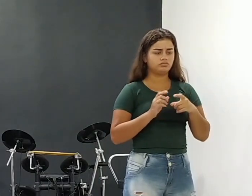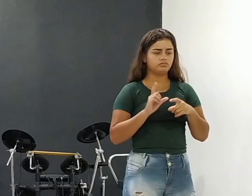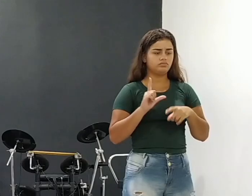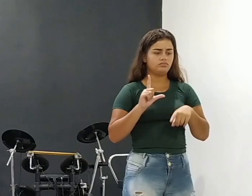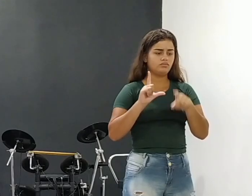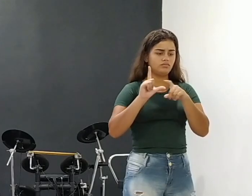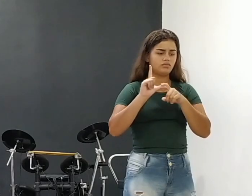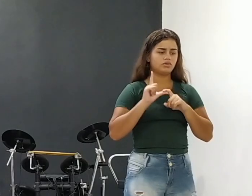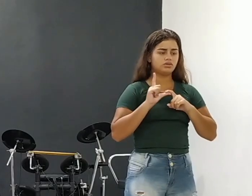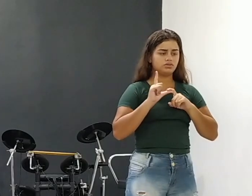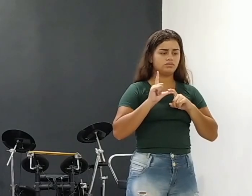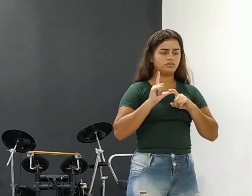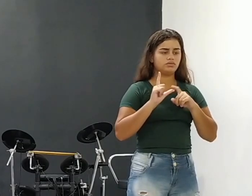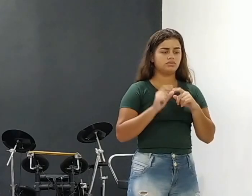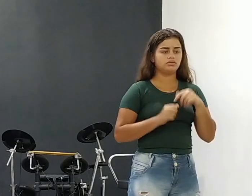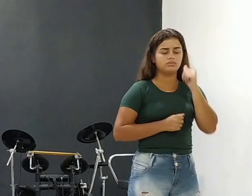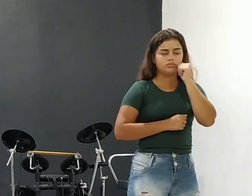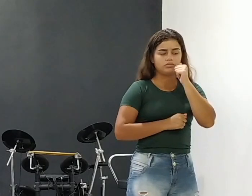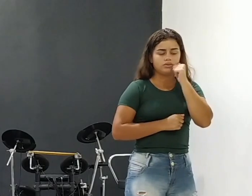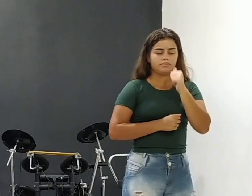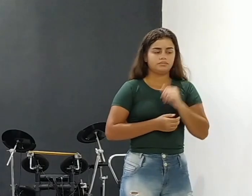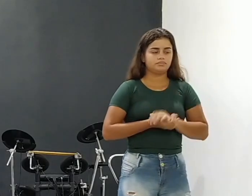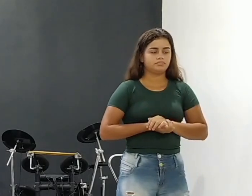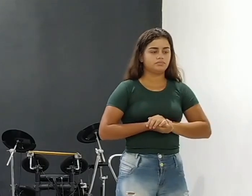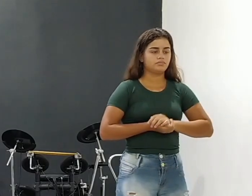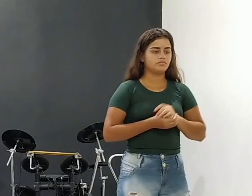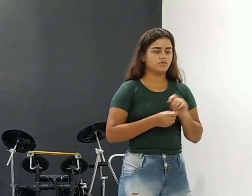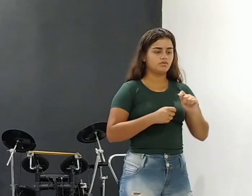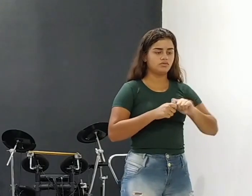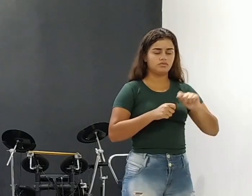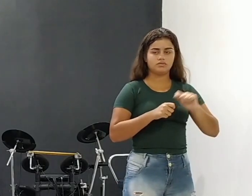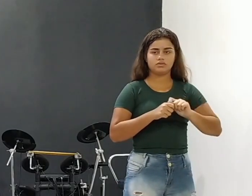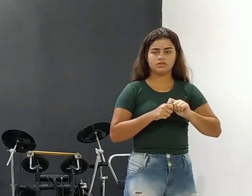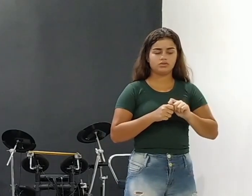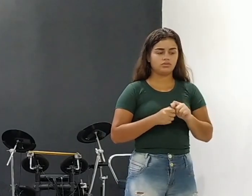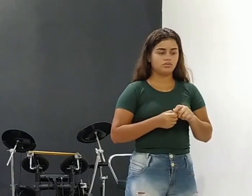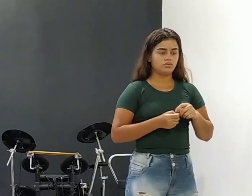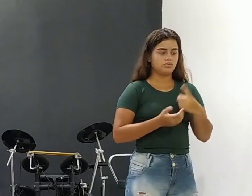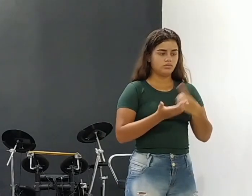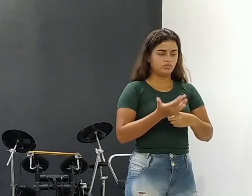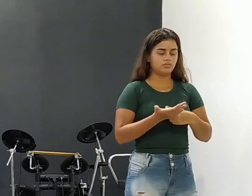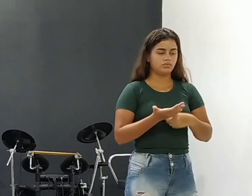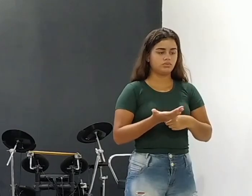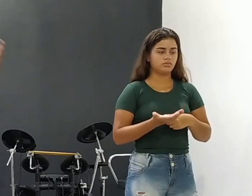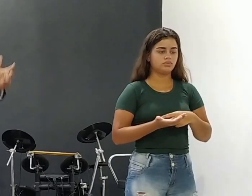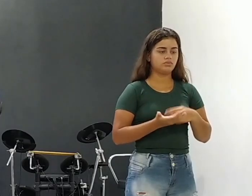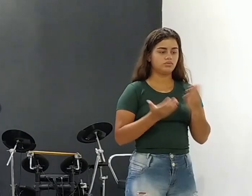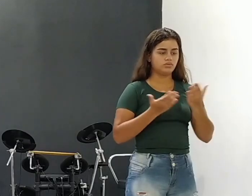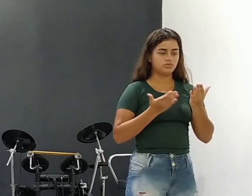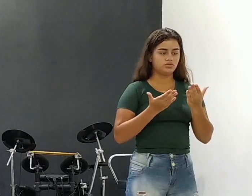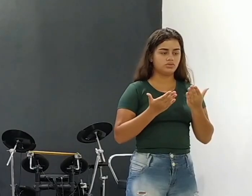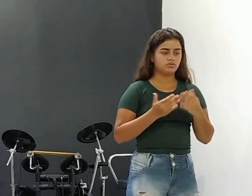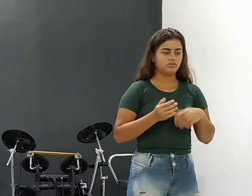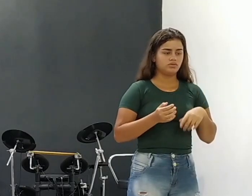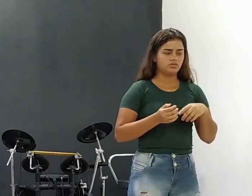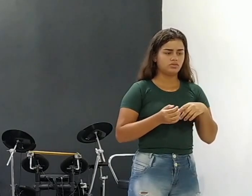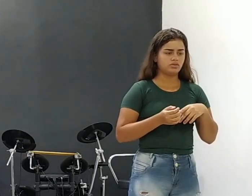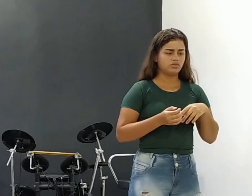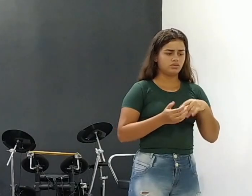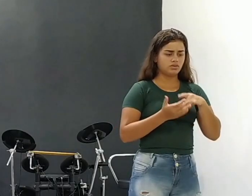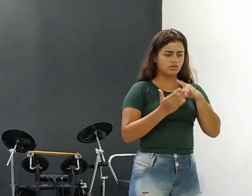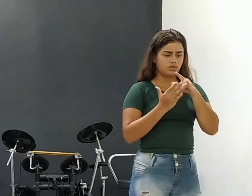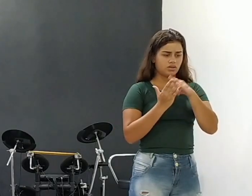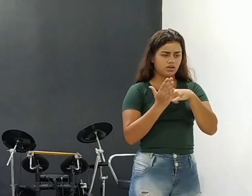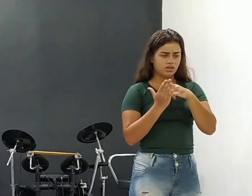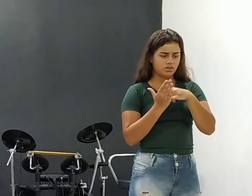E para que esse negócio fosse feito, hoje a gente, para poder firmar um acordo, a gente vai no cartório, assina